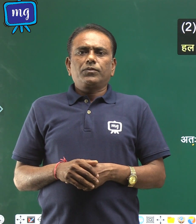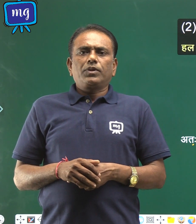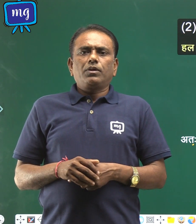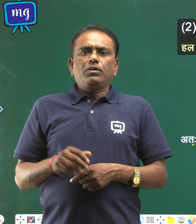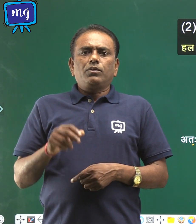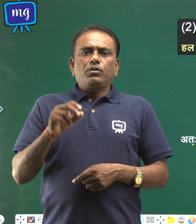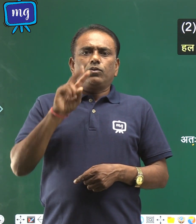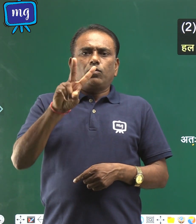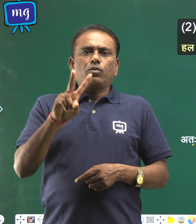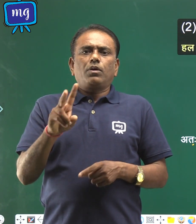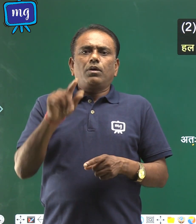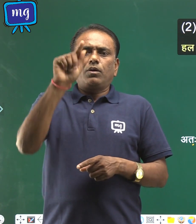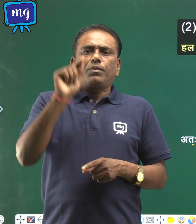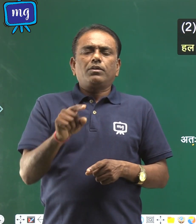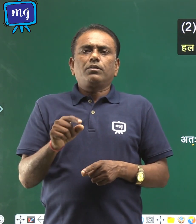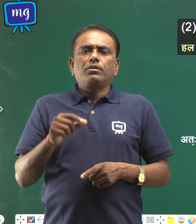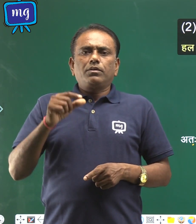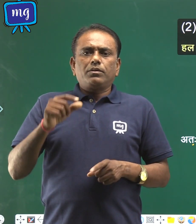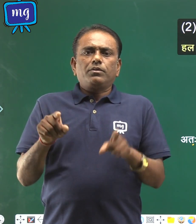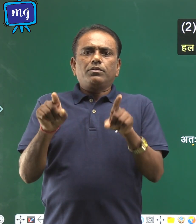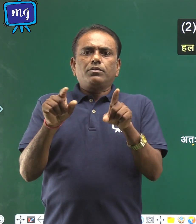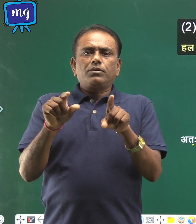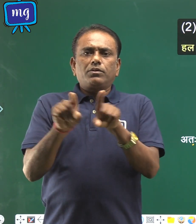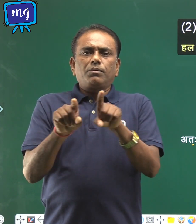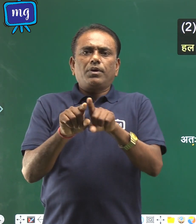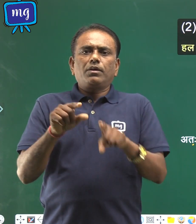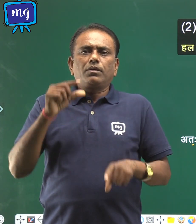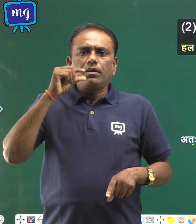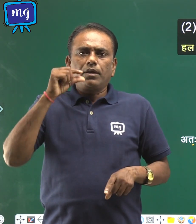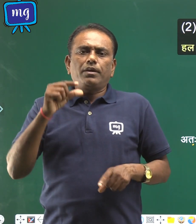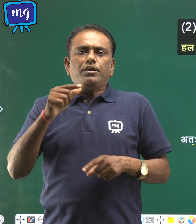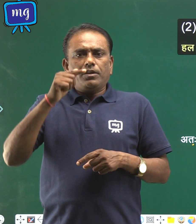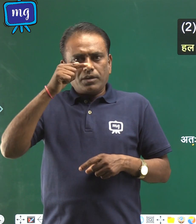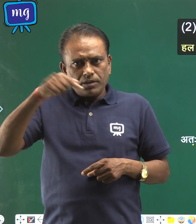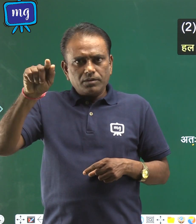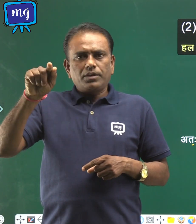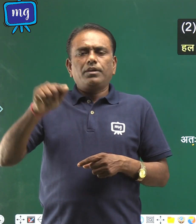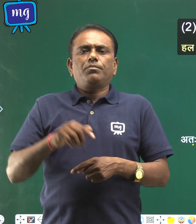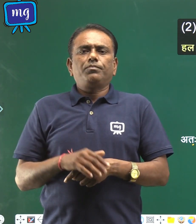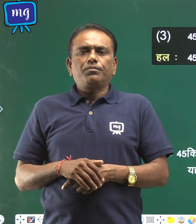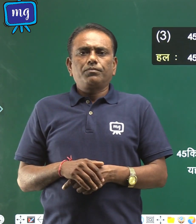दोनों का अनुपात समान है, इसलिए यह कथन सही है।